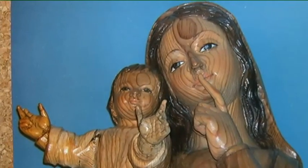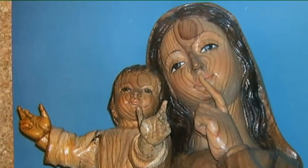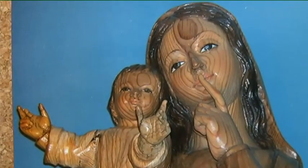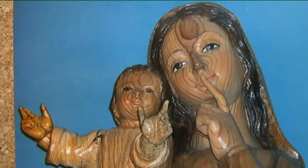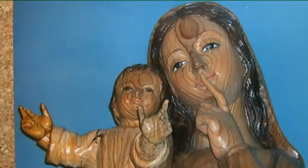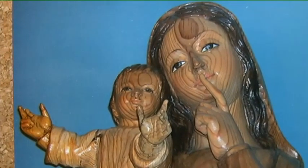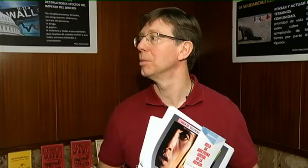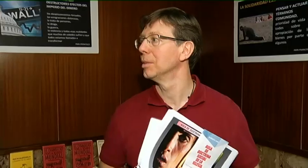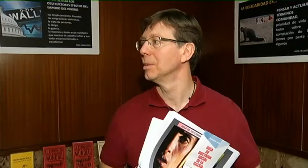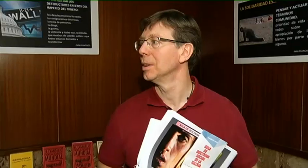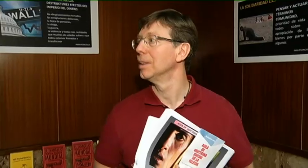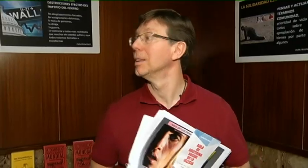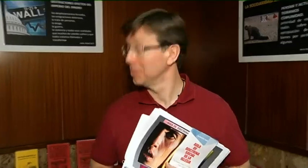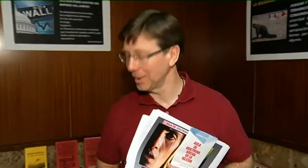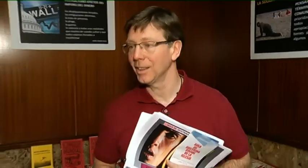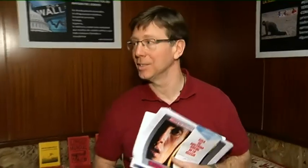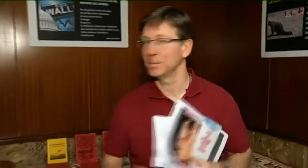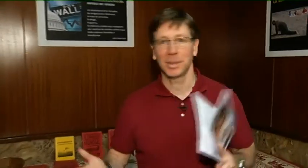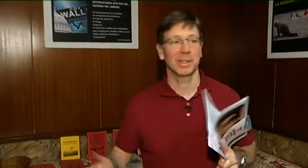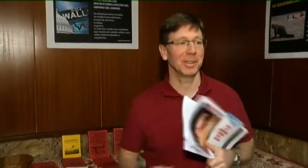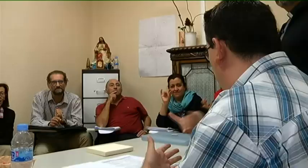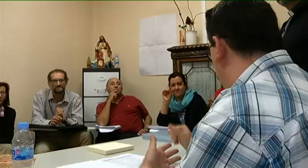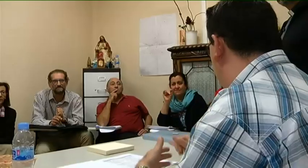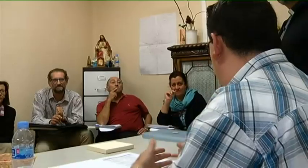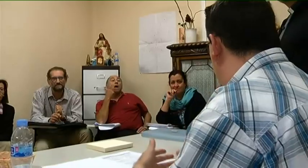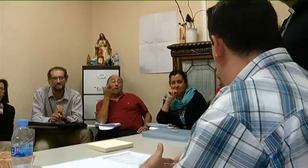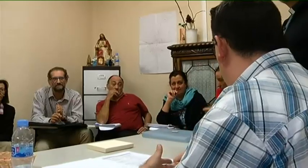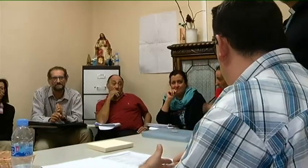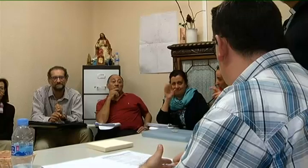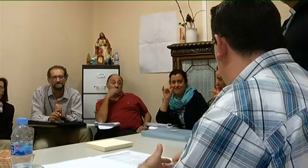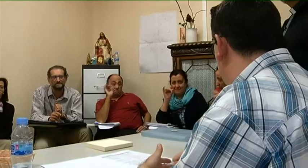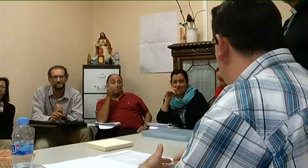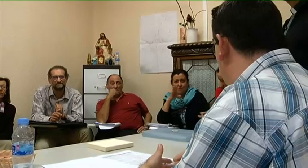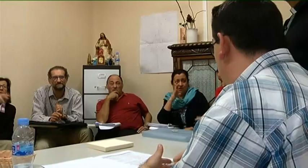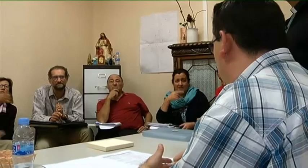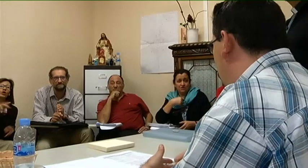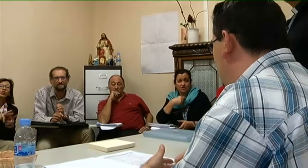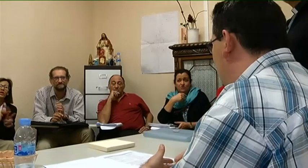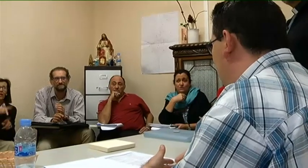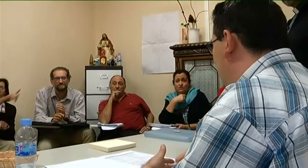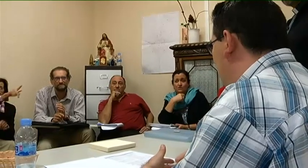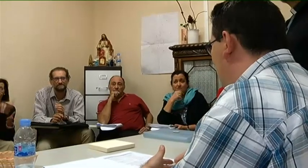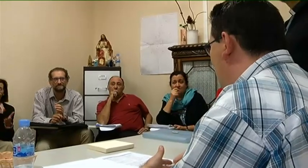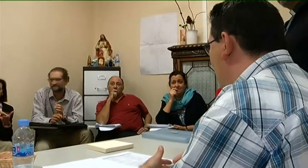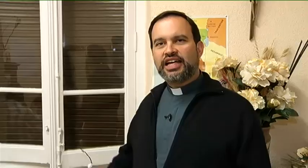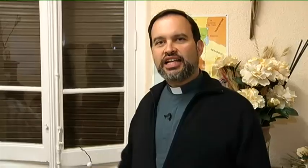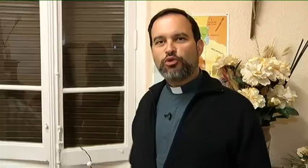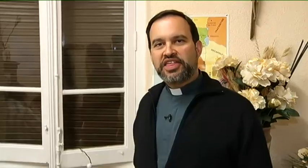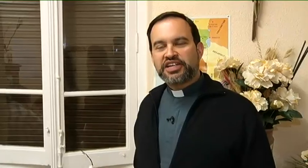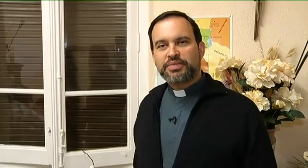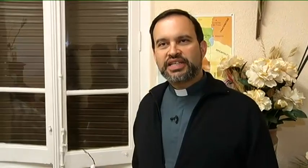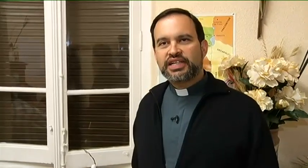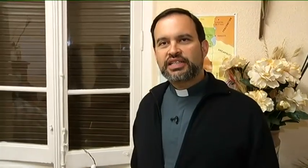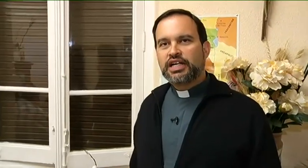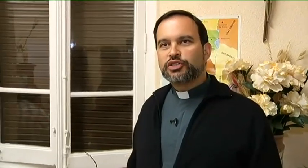parte hemos visto. Muchas gracias, Tomás. De nada, para servir. Jaime, ¿esta es otra de las actividades? Sí, esta es el aula